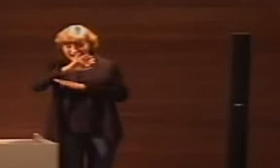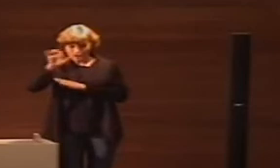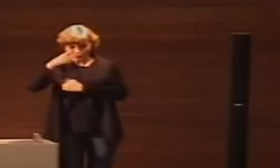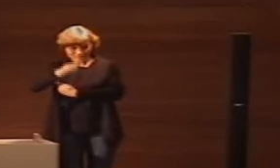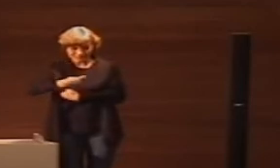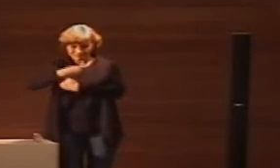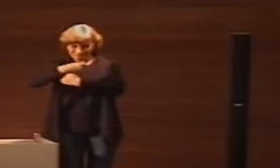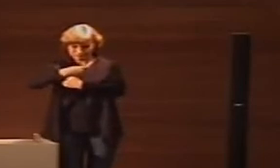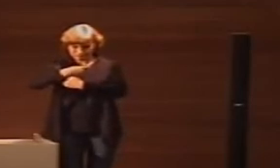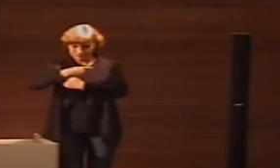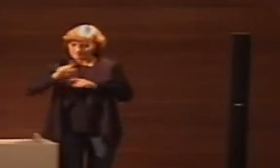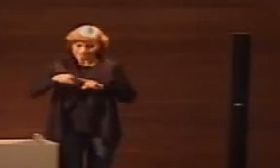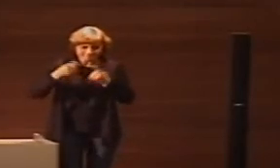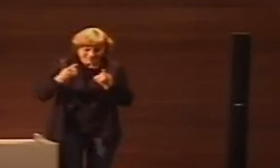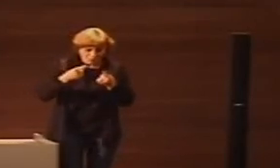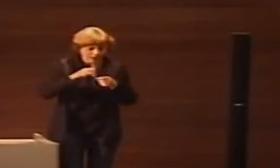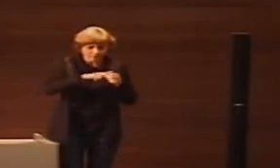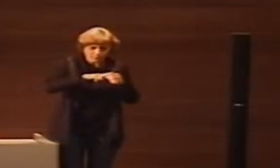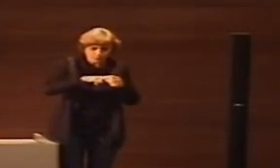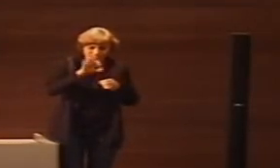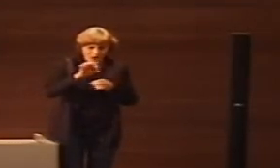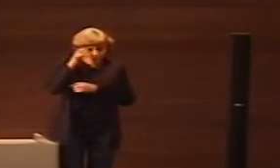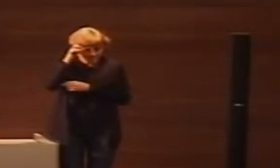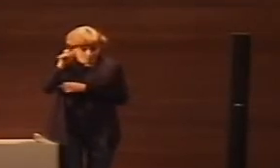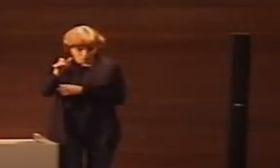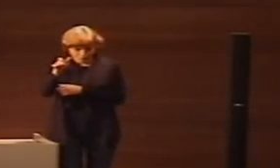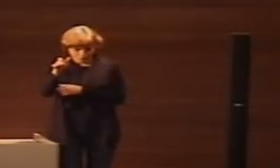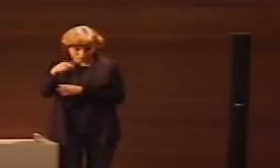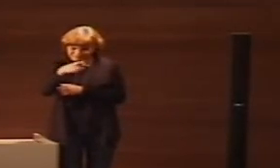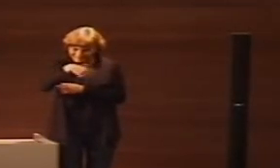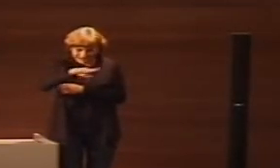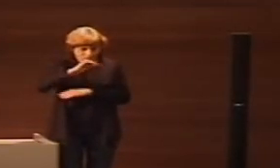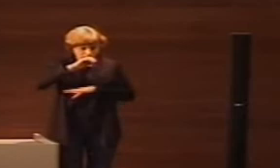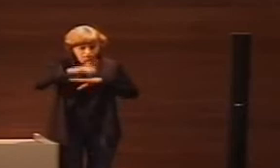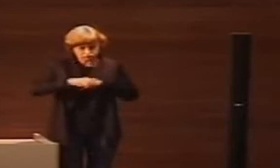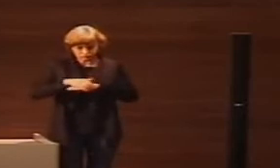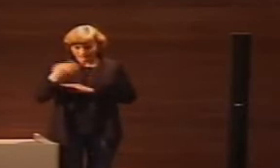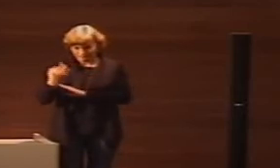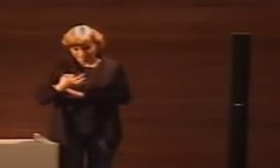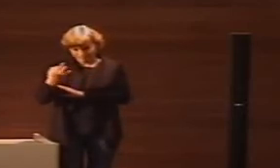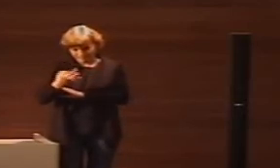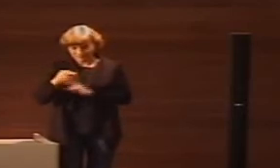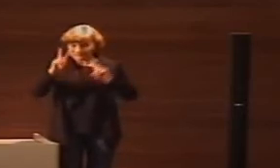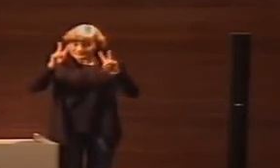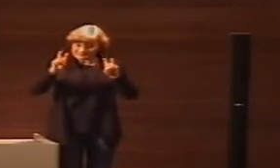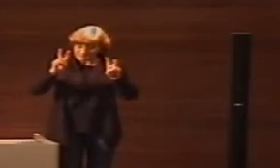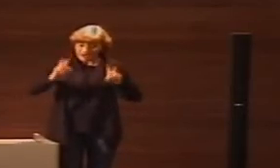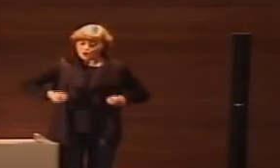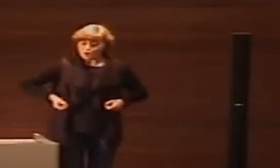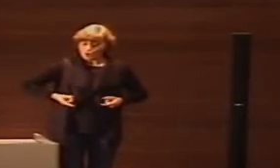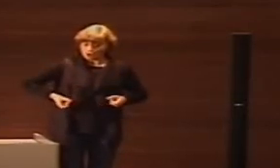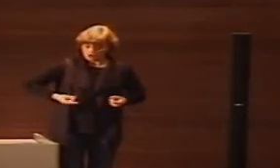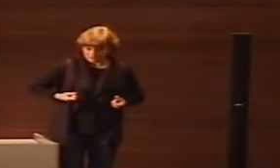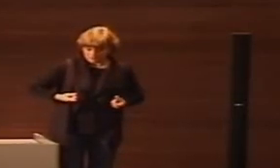local. Los costes de gestión de residuos son relativos, dependen de lo que consideremos. Si consideramos los costes